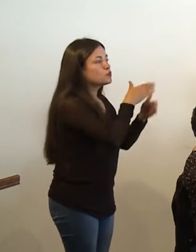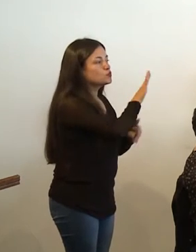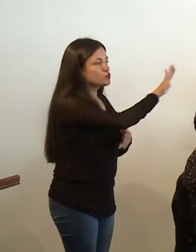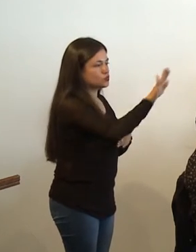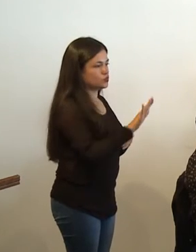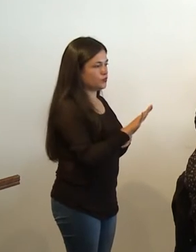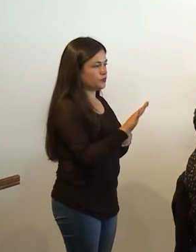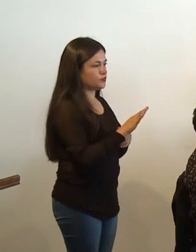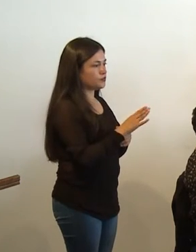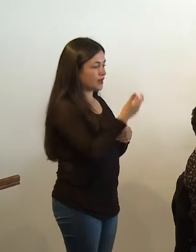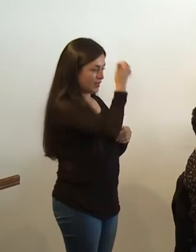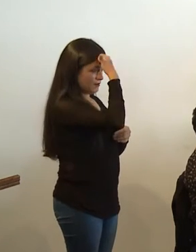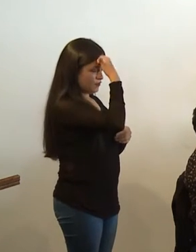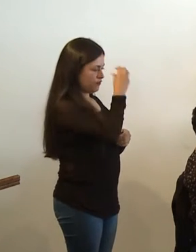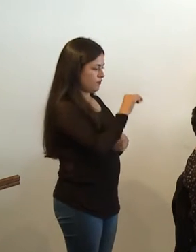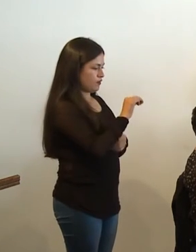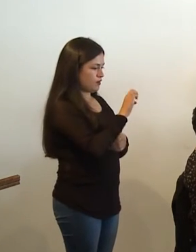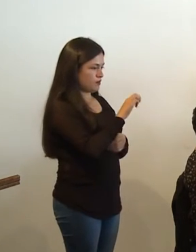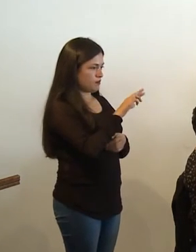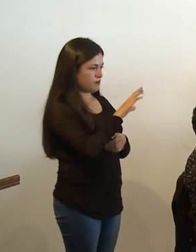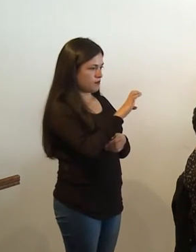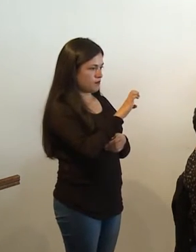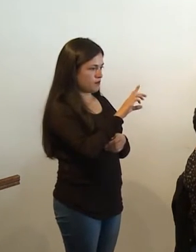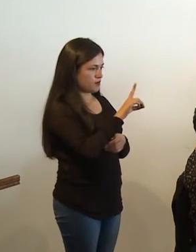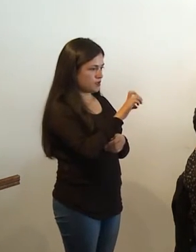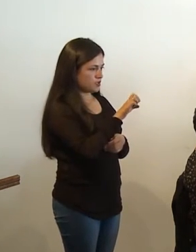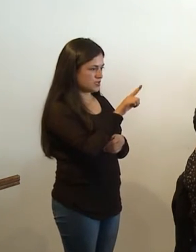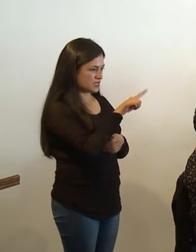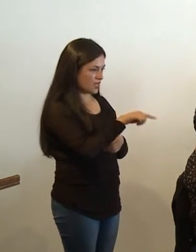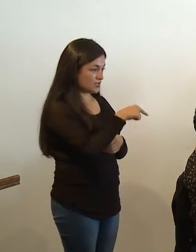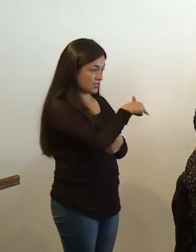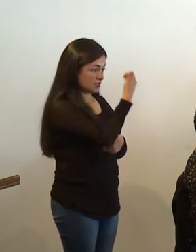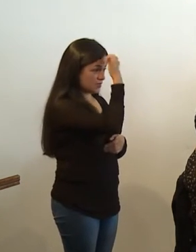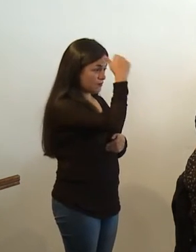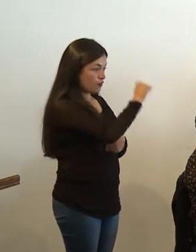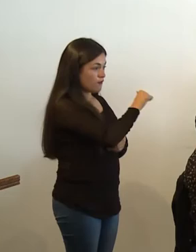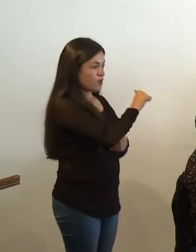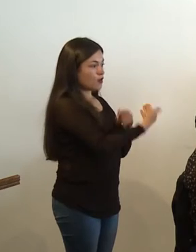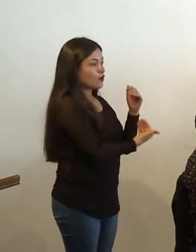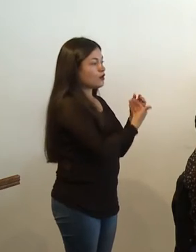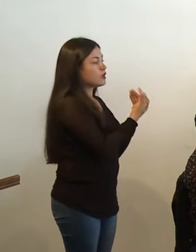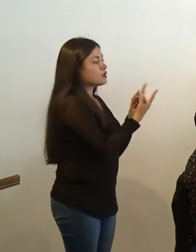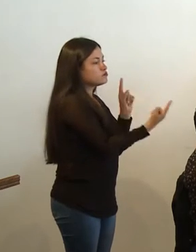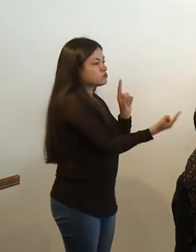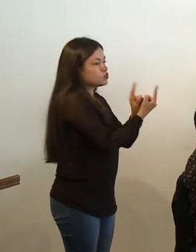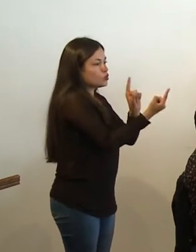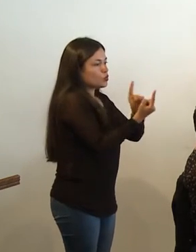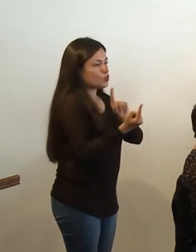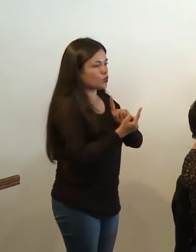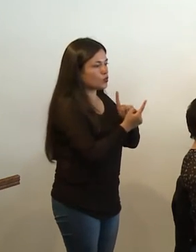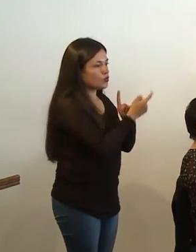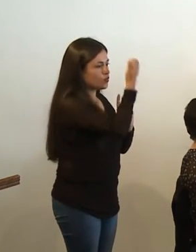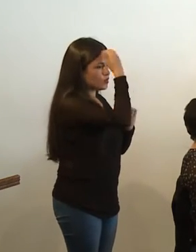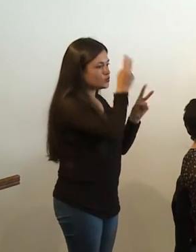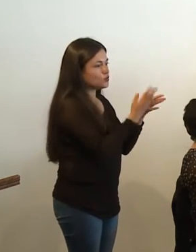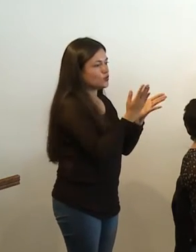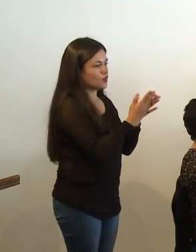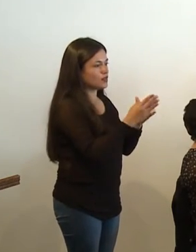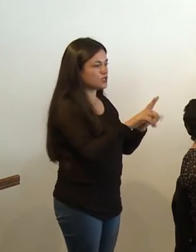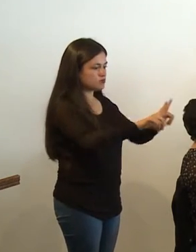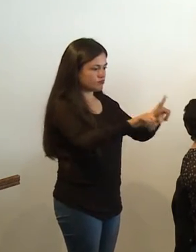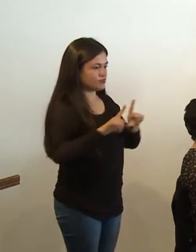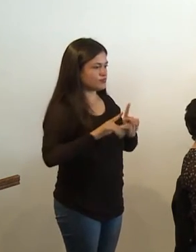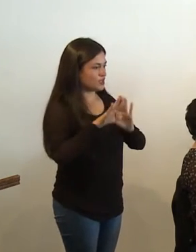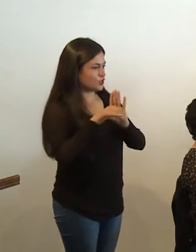profesora Mercedes, en diferentes momentos con jóvenes y brillantes egresados de